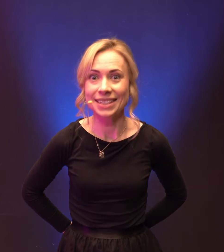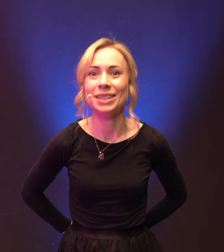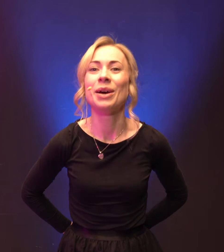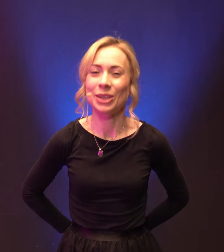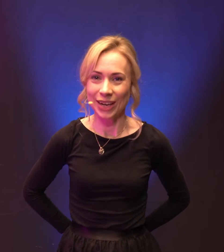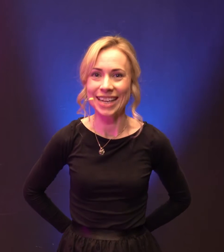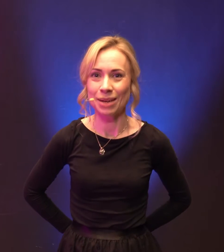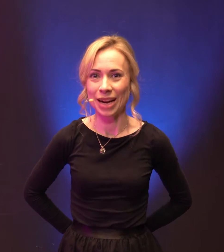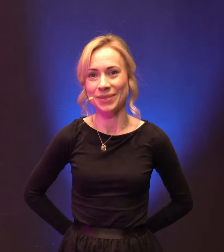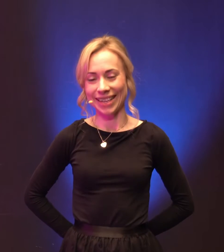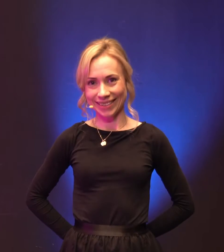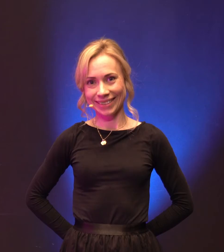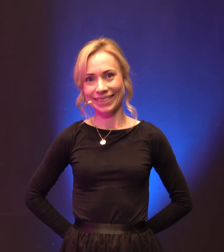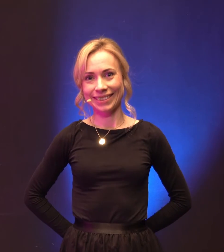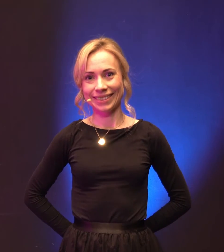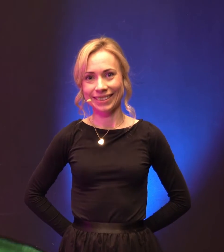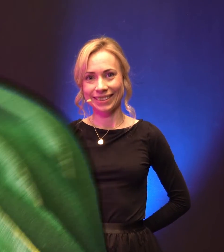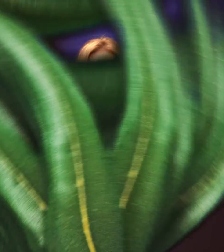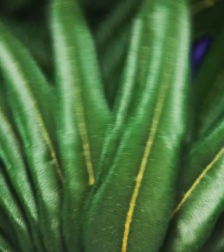węgierskim Johannesa Brahmsa.